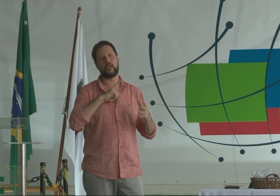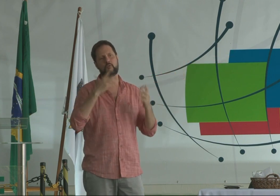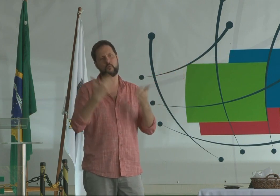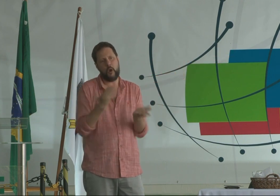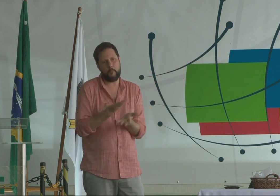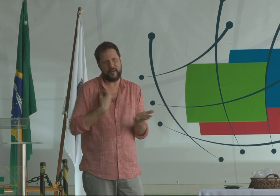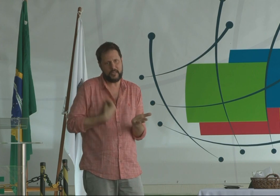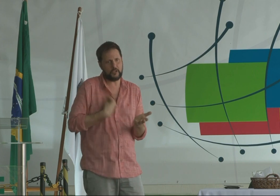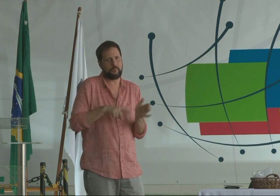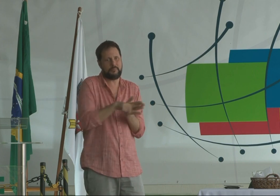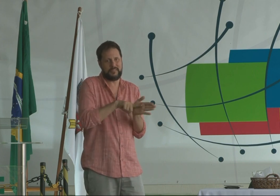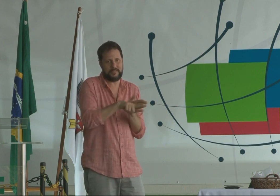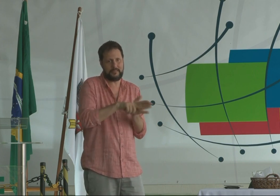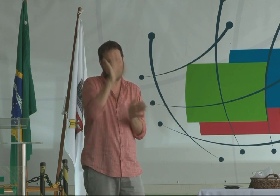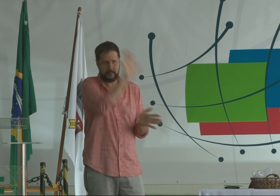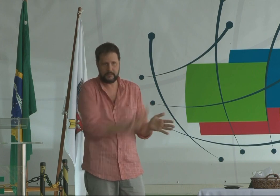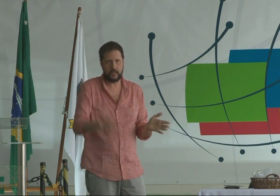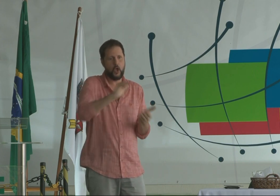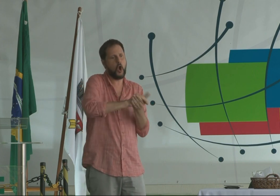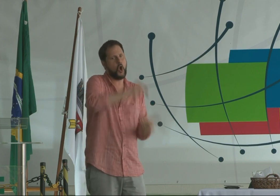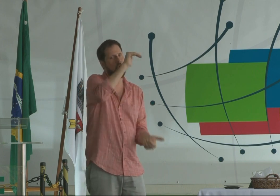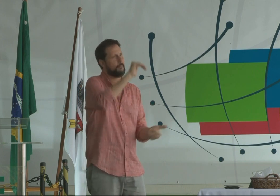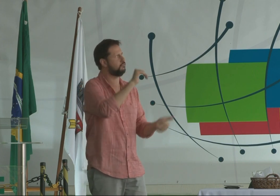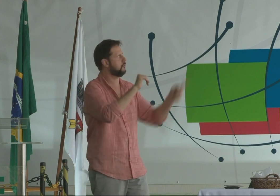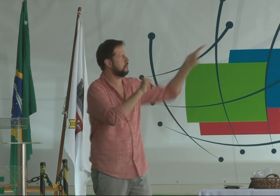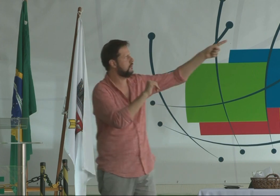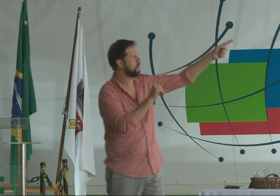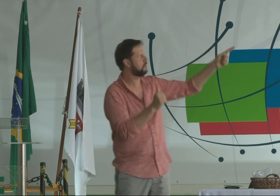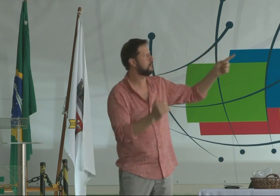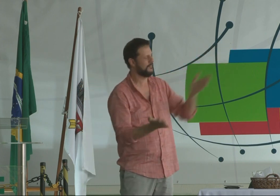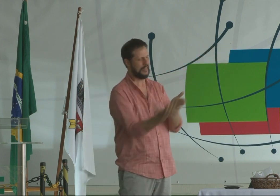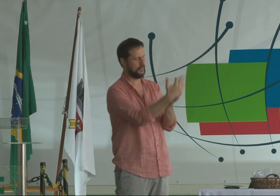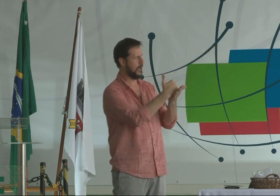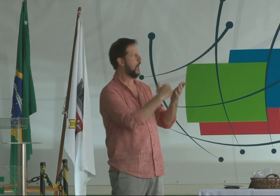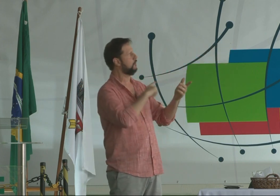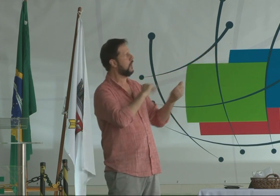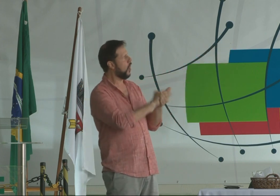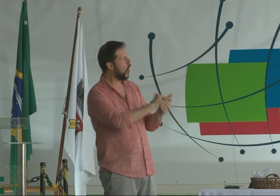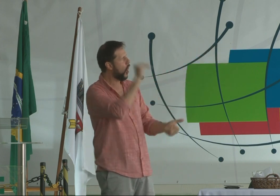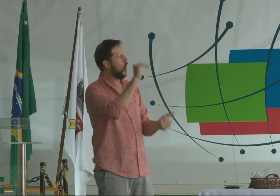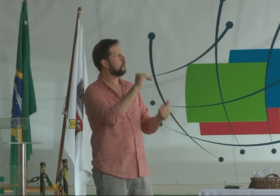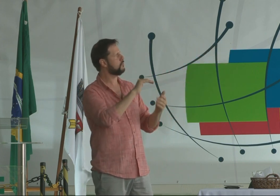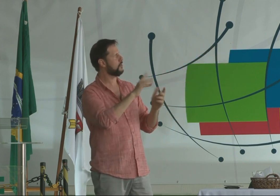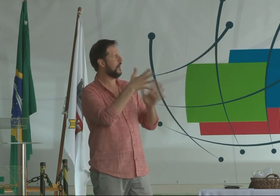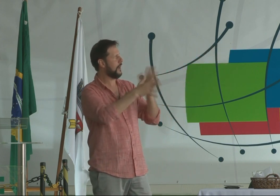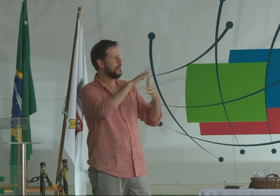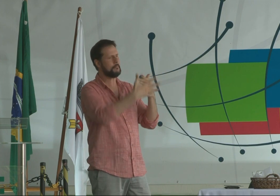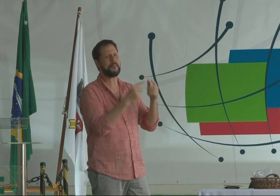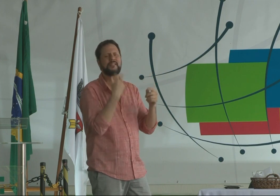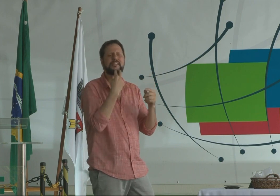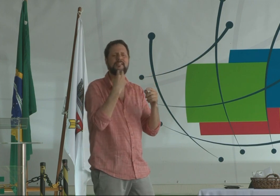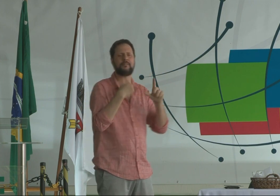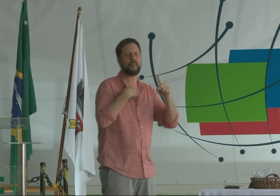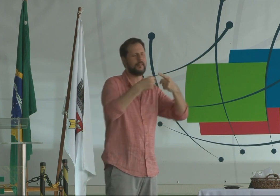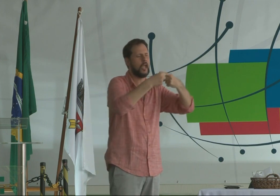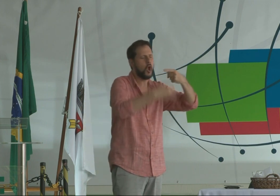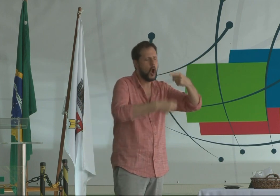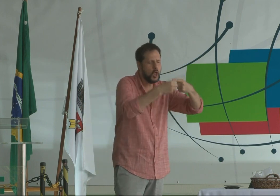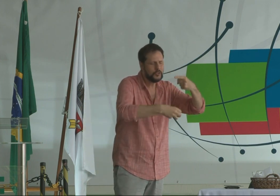Então, hoje, a gente tem diversas pesquisas em relação aos corpos e talibras, que buscam investigar essas questões usadas em língua de